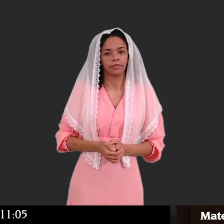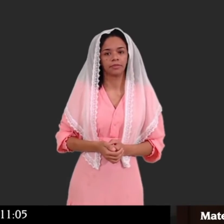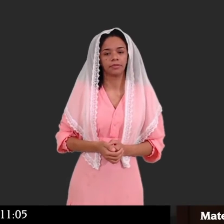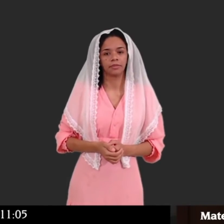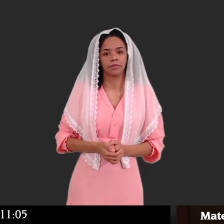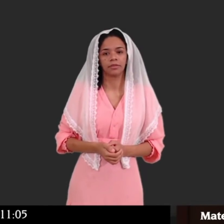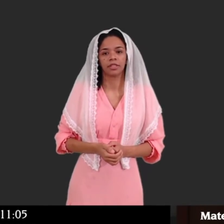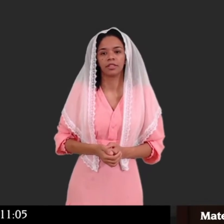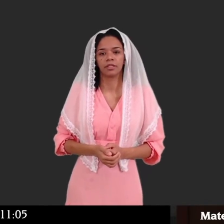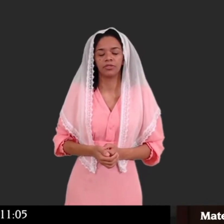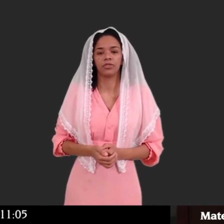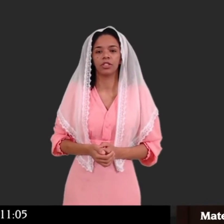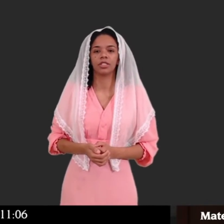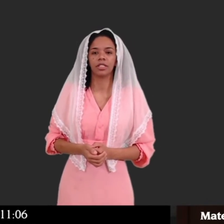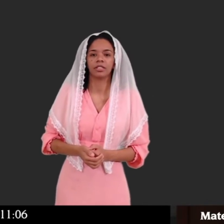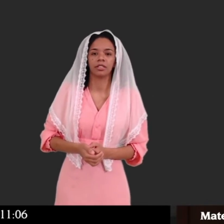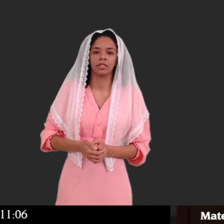Não são todos filhos de Deus, não.